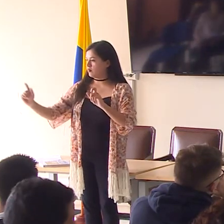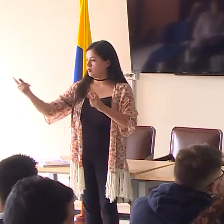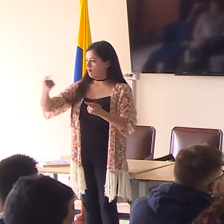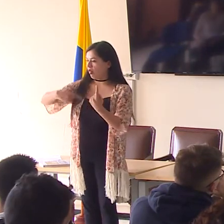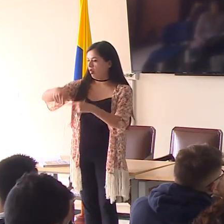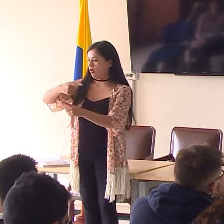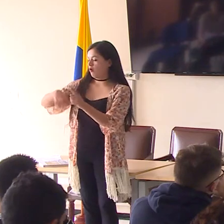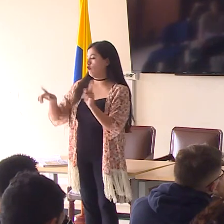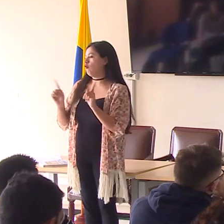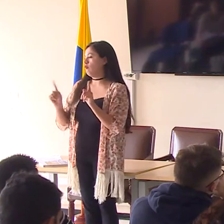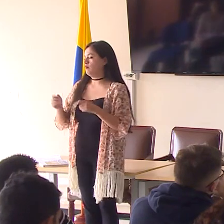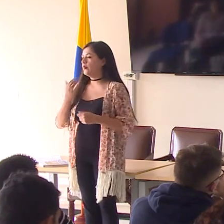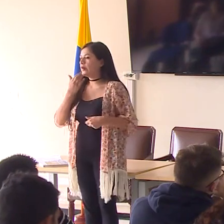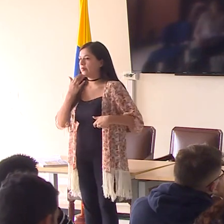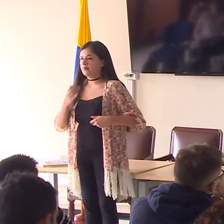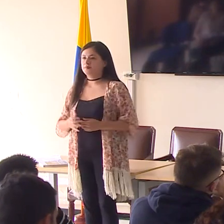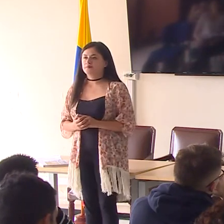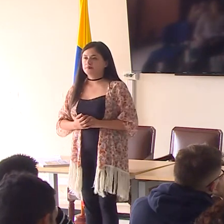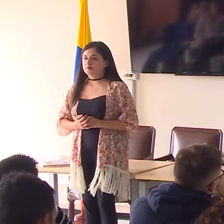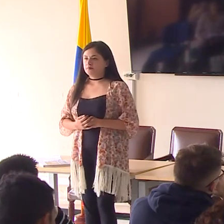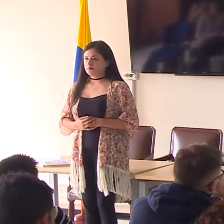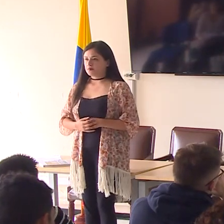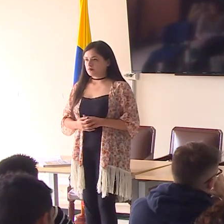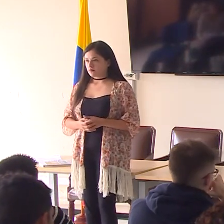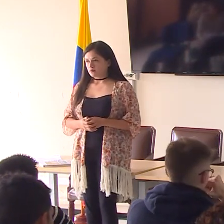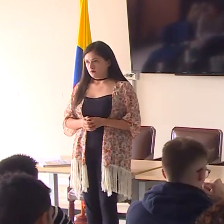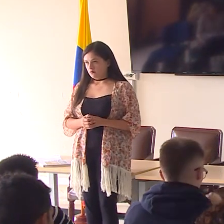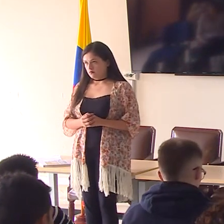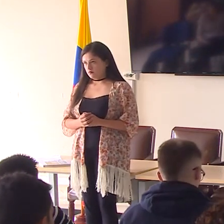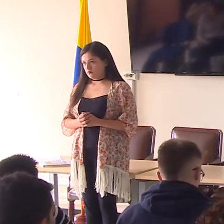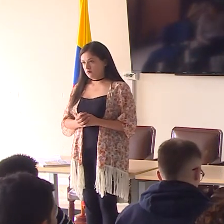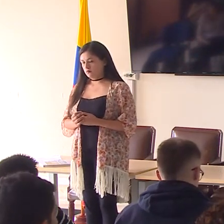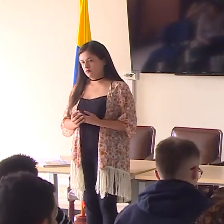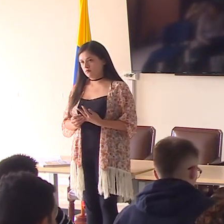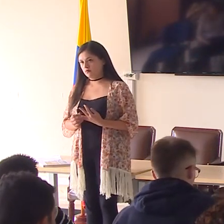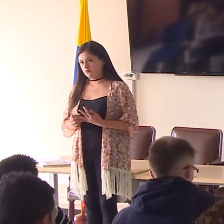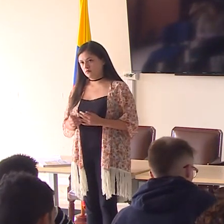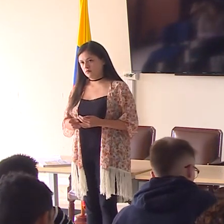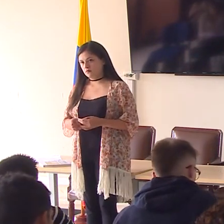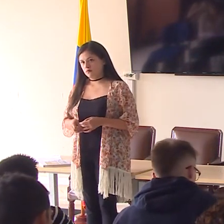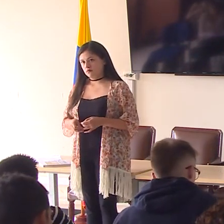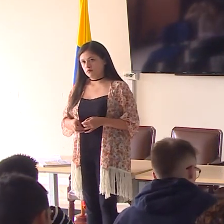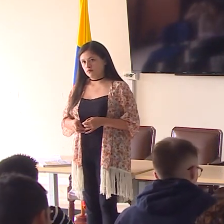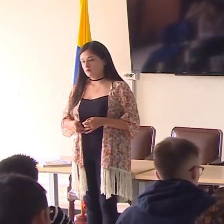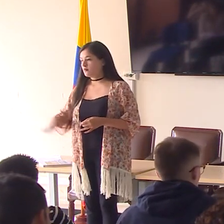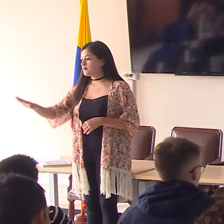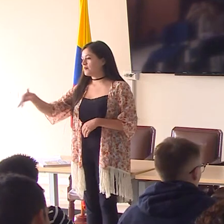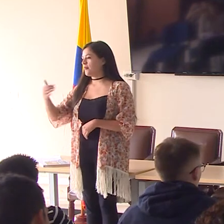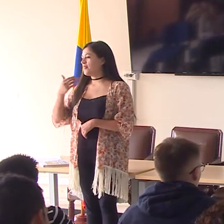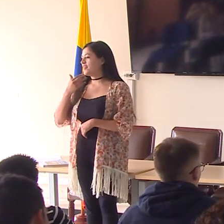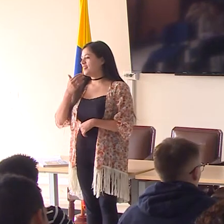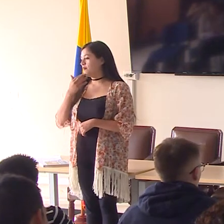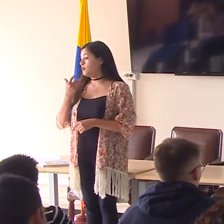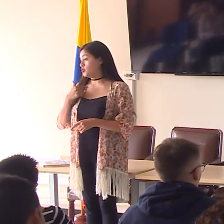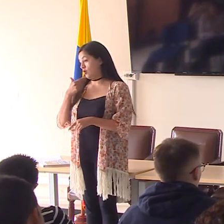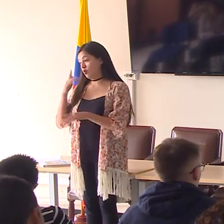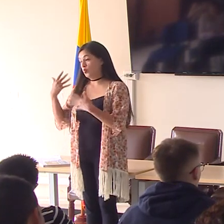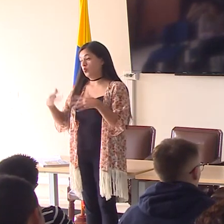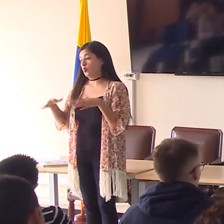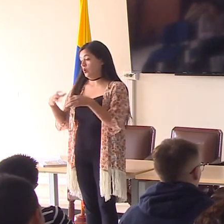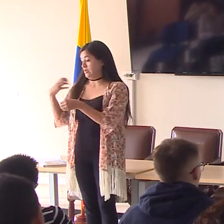a ver cómo les explico no puedo decir que muy inseguro ir a ciudad bolívar y meterse a un barrio